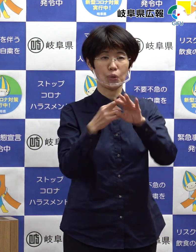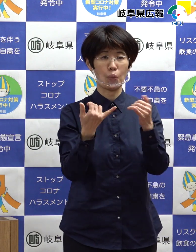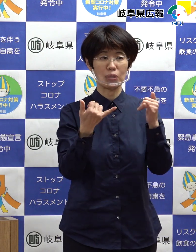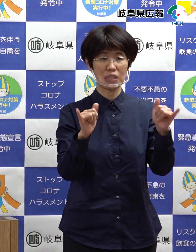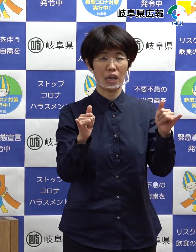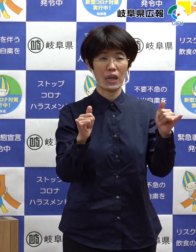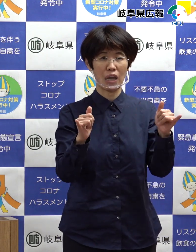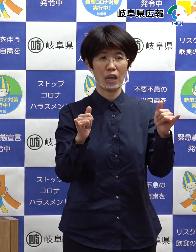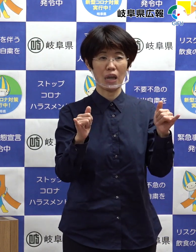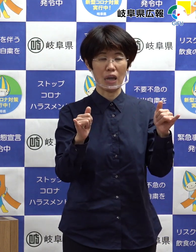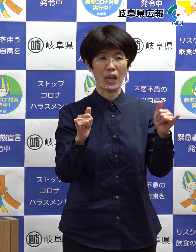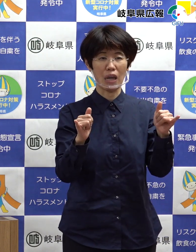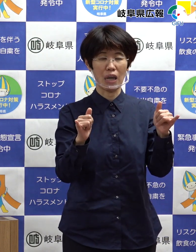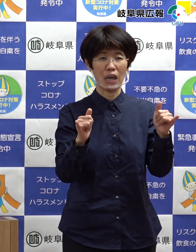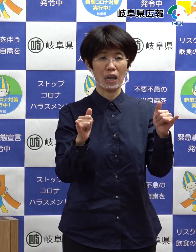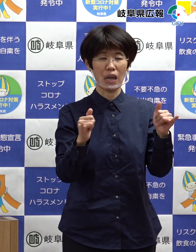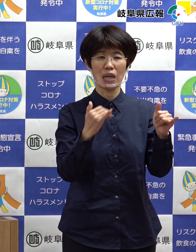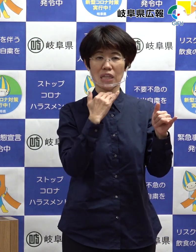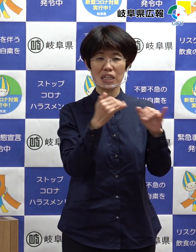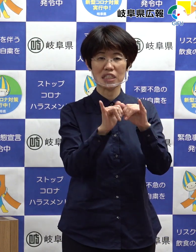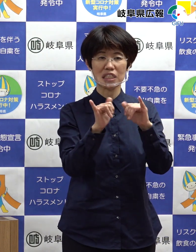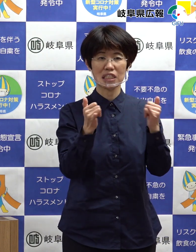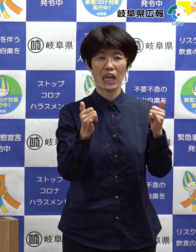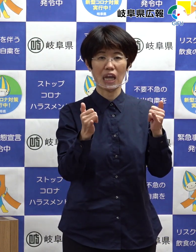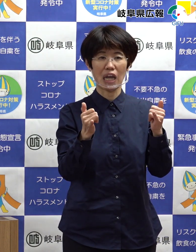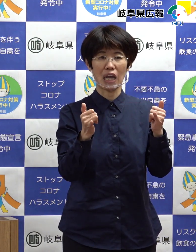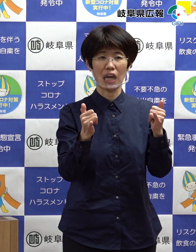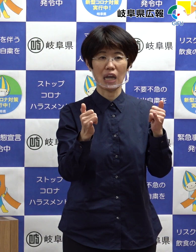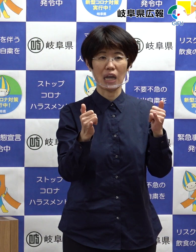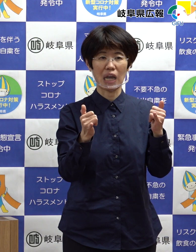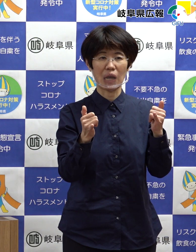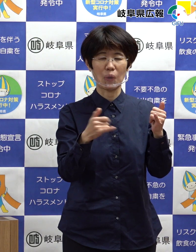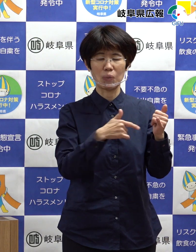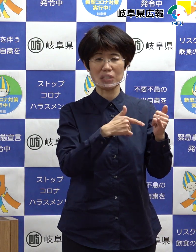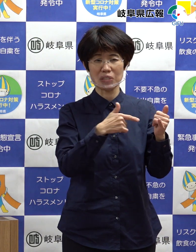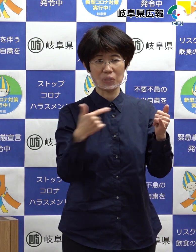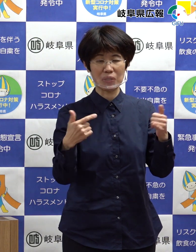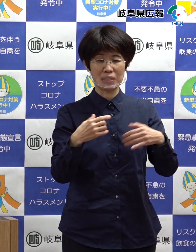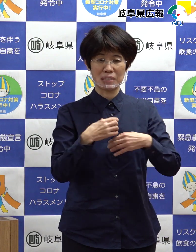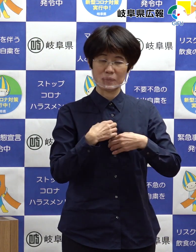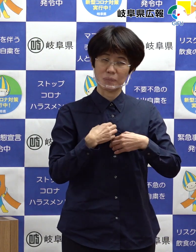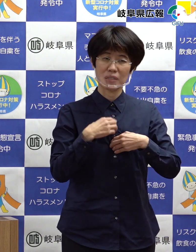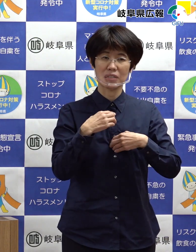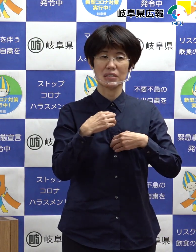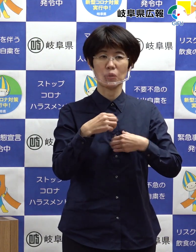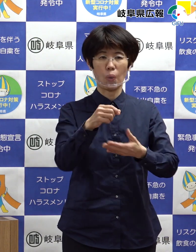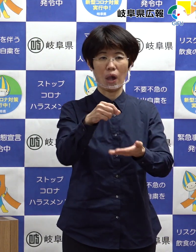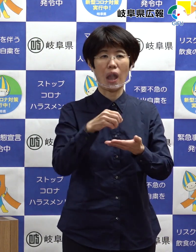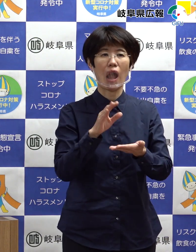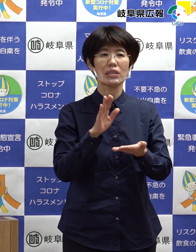か自宅待機者をかなり気にしているところがありましたね、はい、